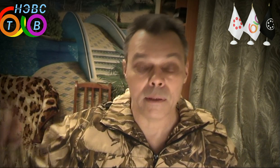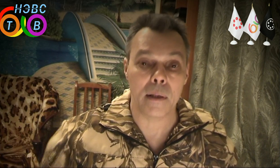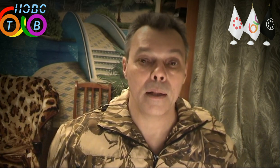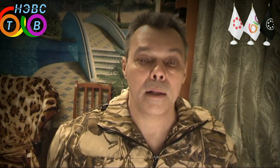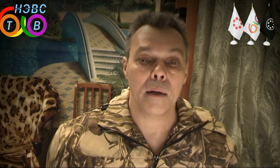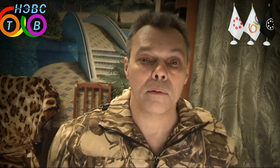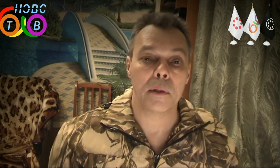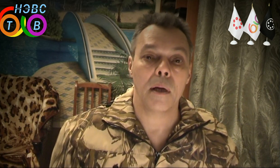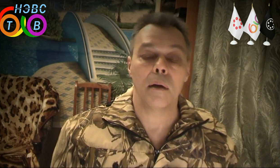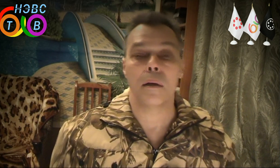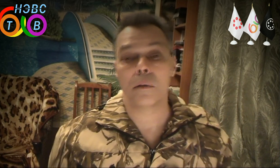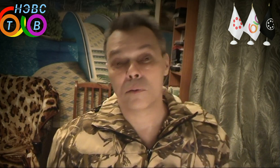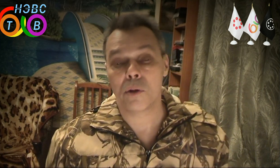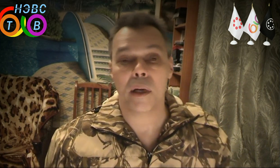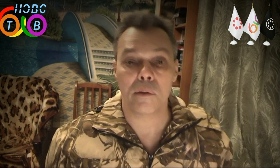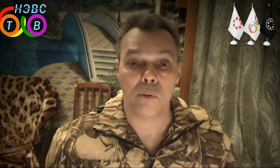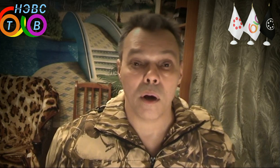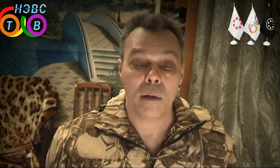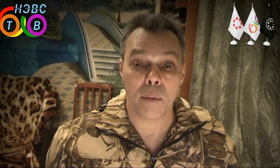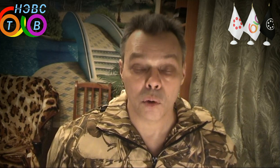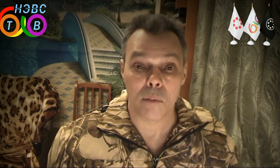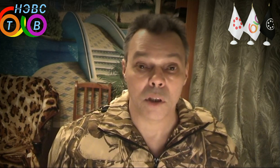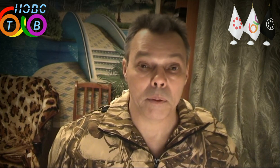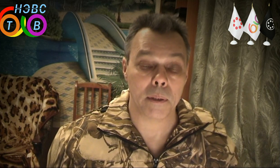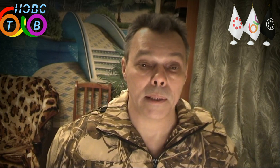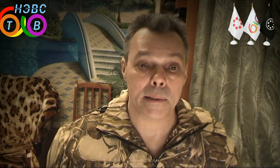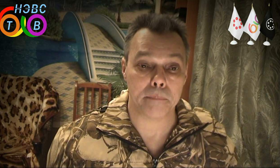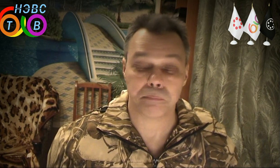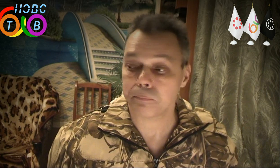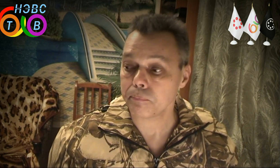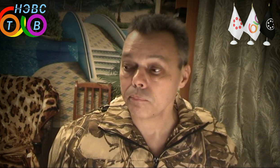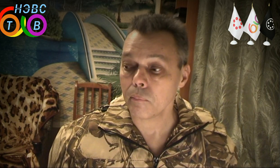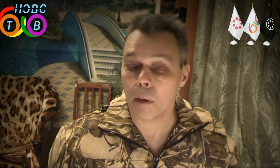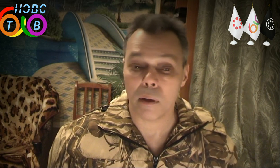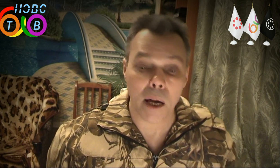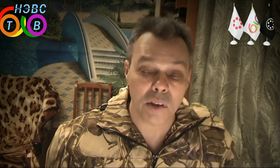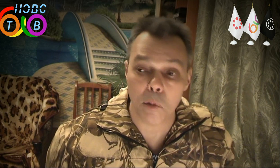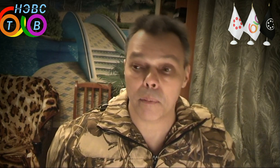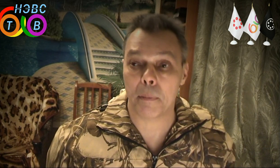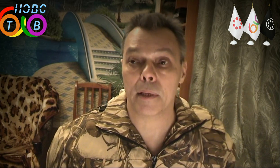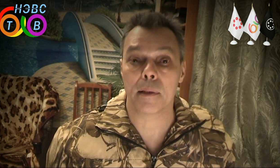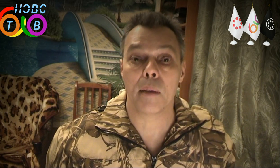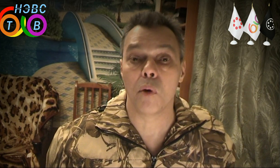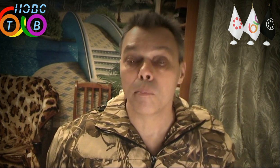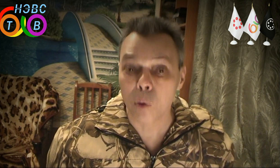да, вот, .info. Там тоже можно подписаться. Также вы можете подписаться на мой